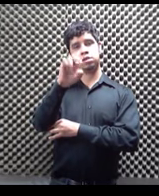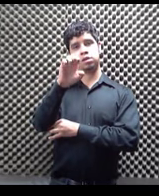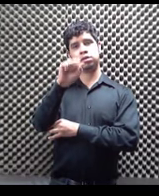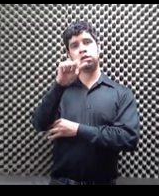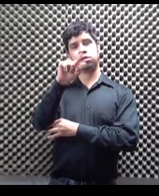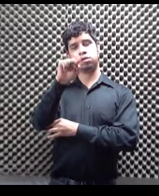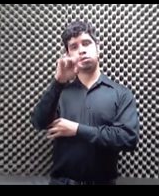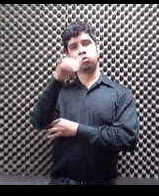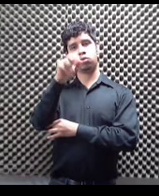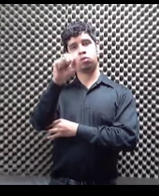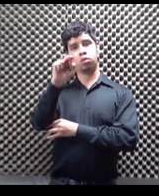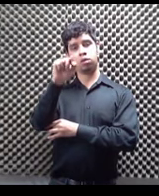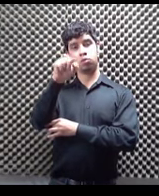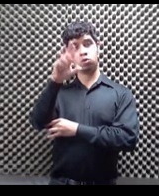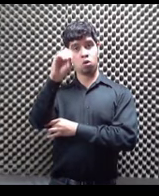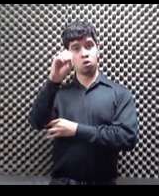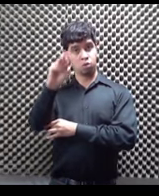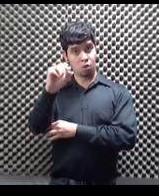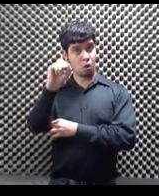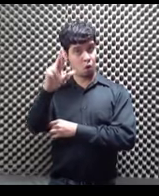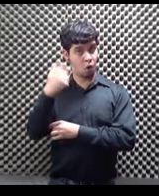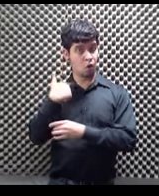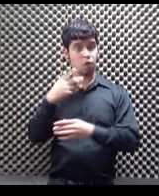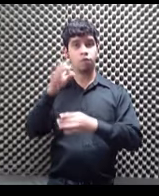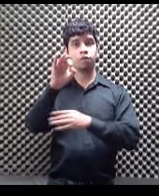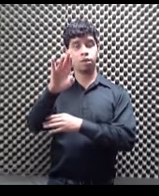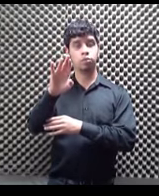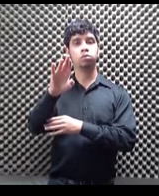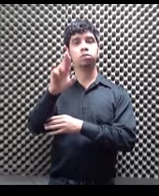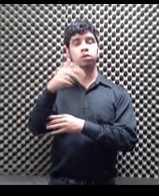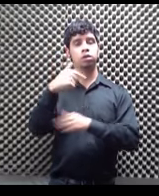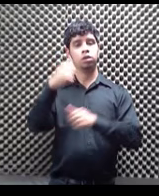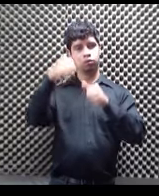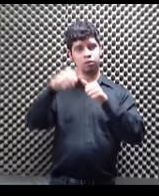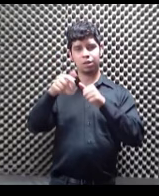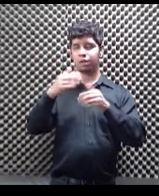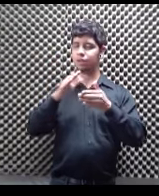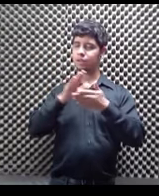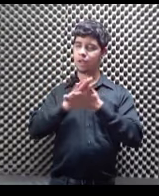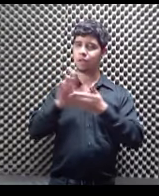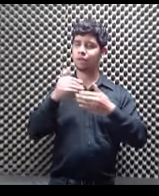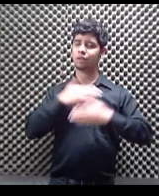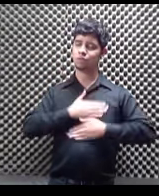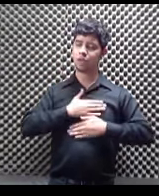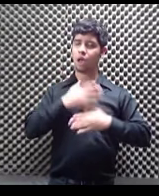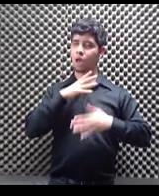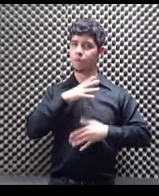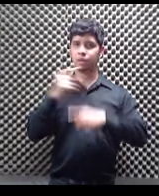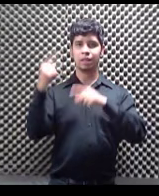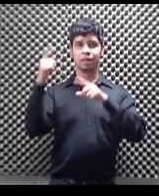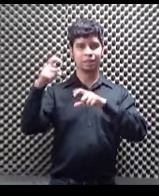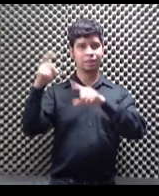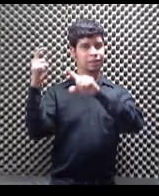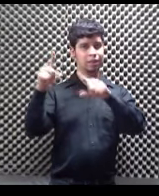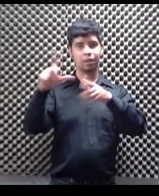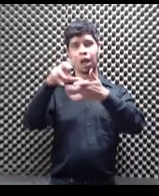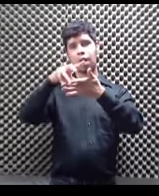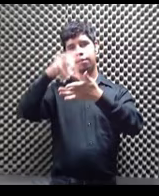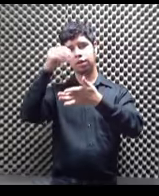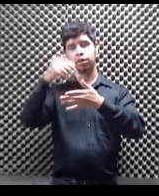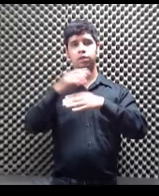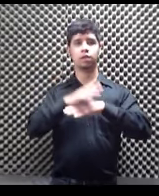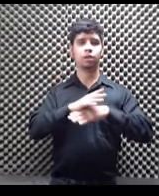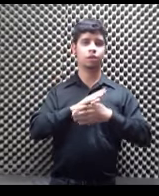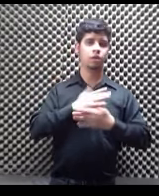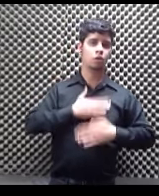www.festivalcinesanjuan.com o en Facebook, así que ya usted sabe, de verdad, se pasa súper chévere, así que tienen que ir para allá, se aprende, se goza,